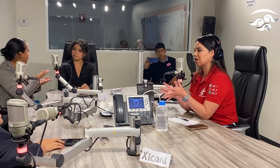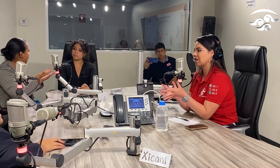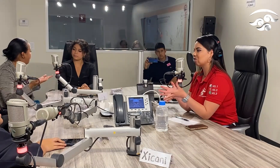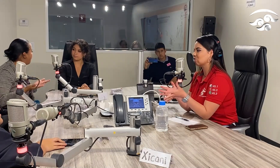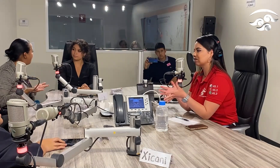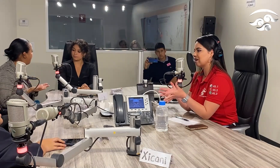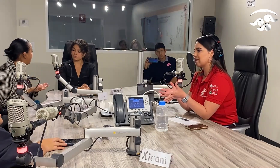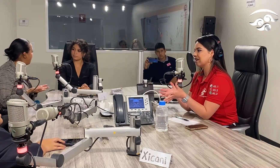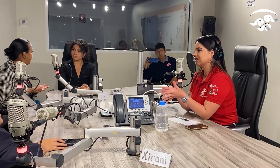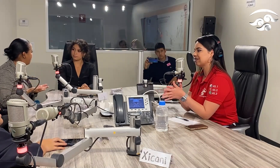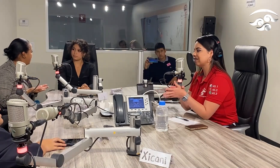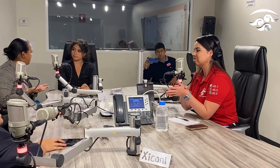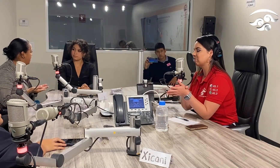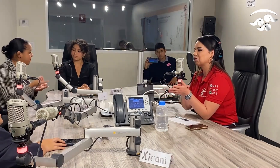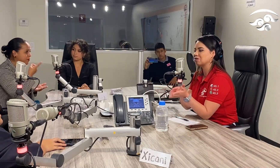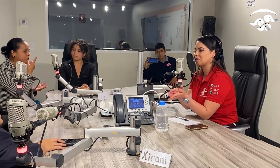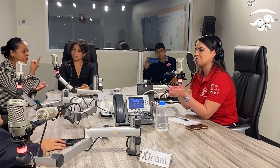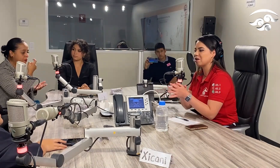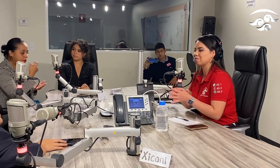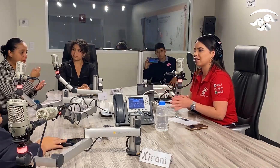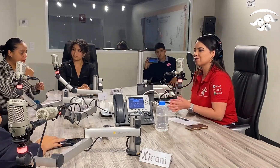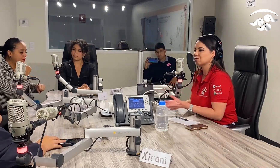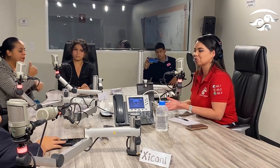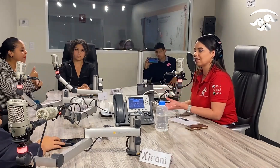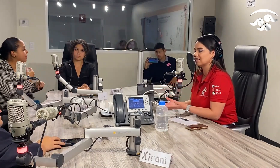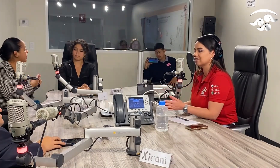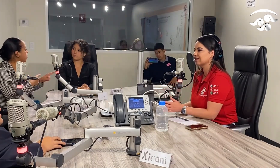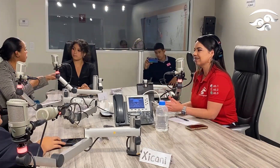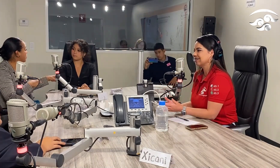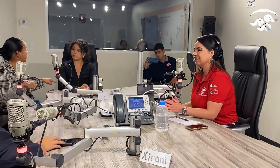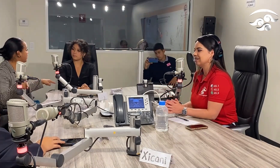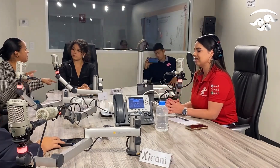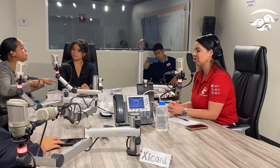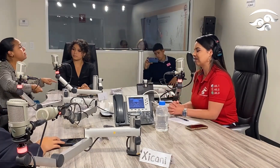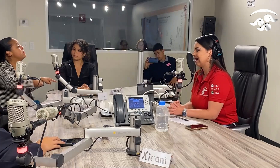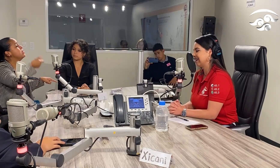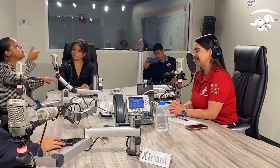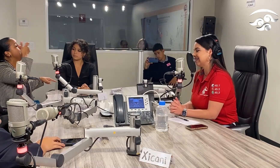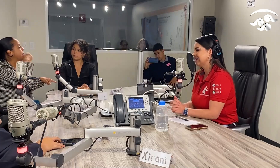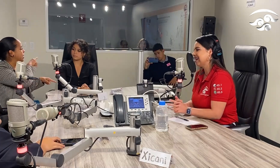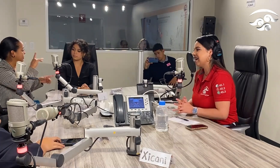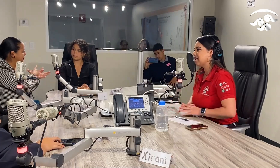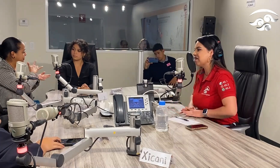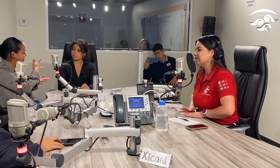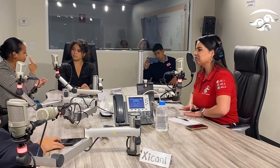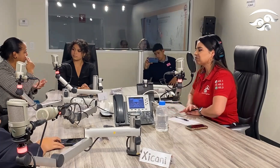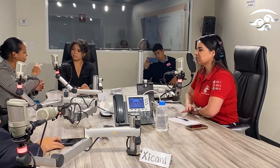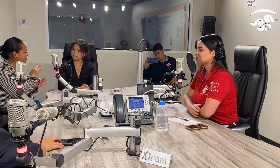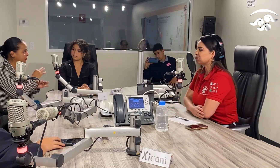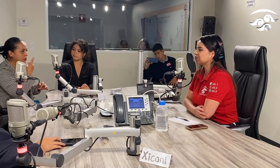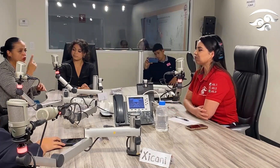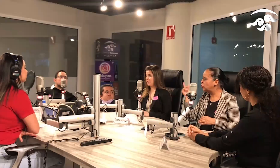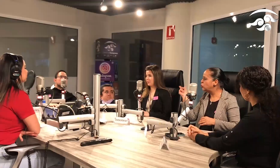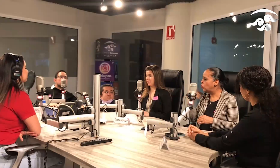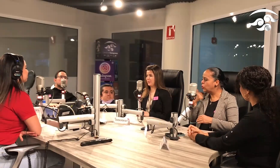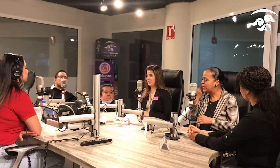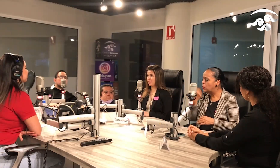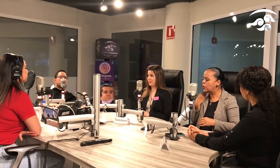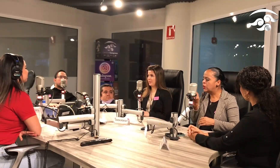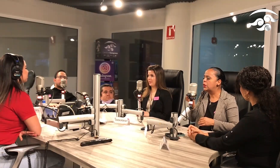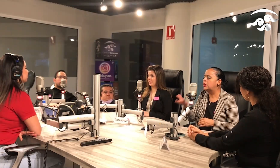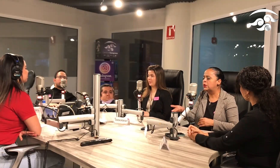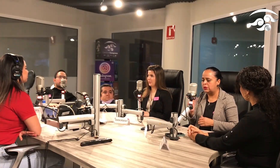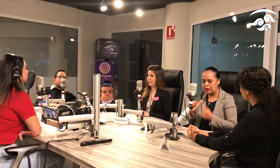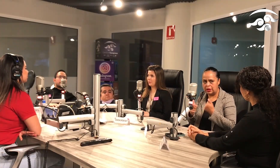pues en realidad los que están poniendo esa primera piedra son ustedes y se nota. Gracias. Yo quería abonar un poquito a lo que